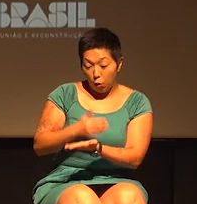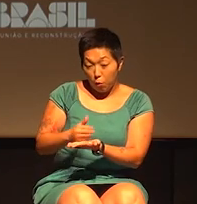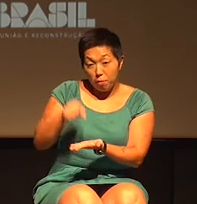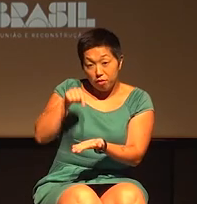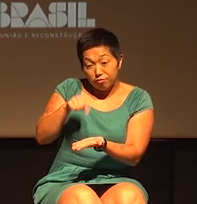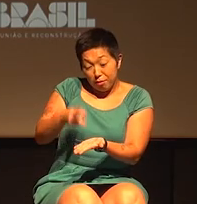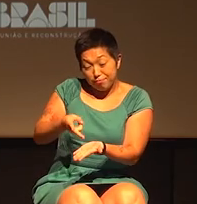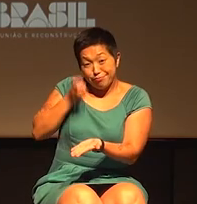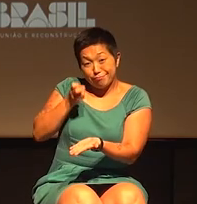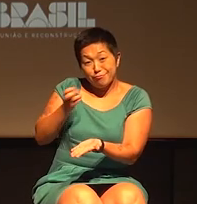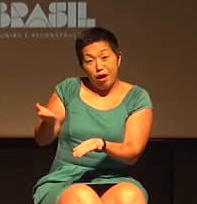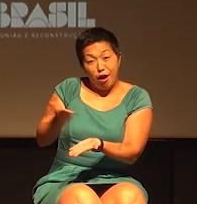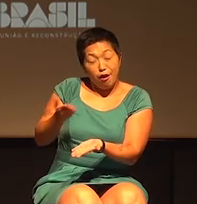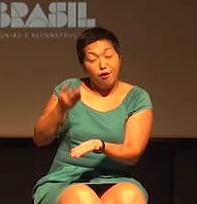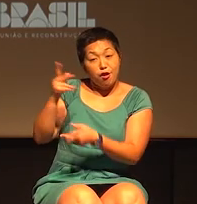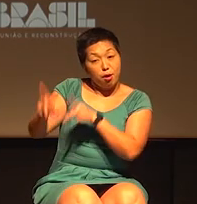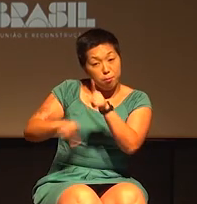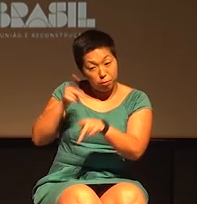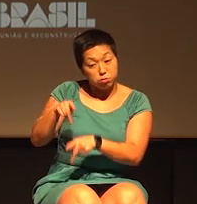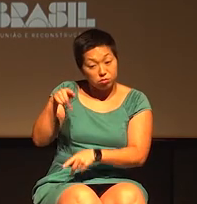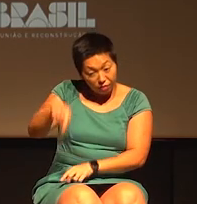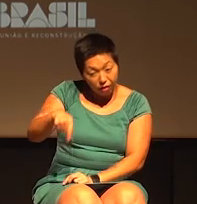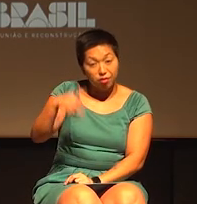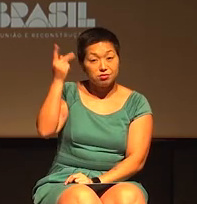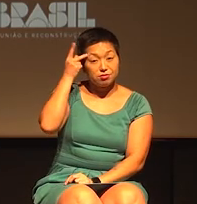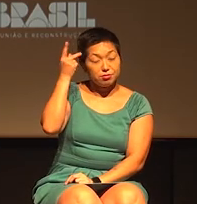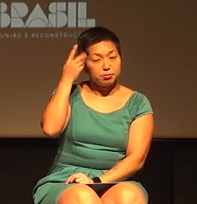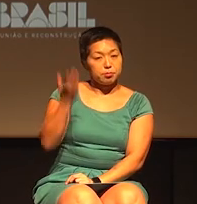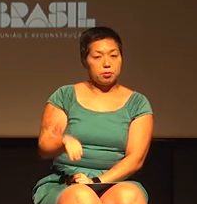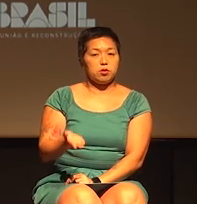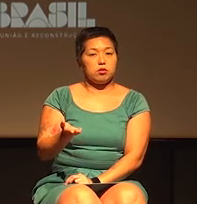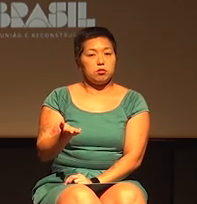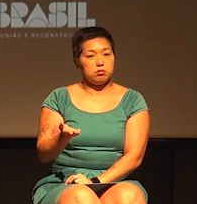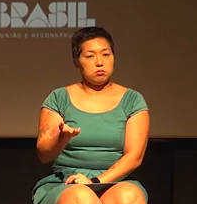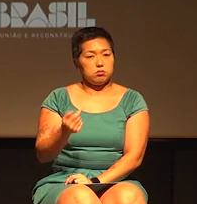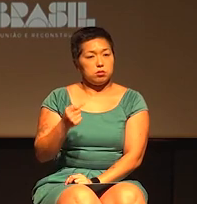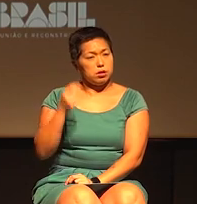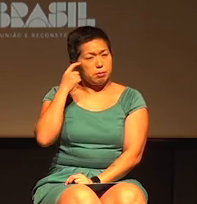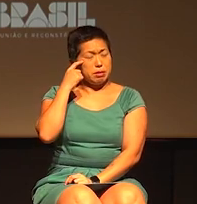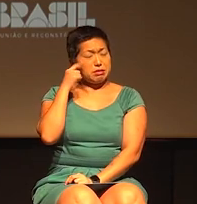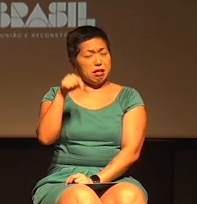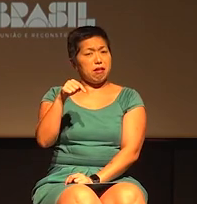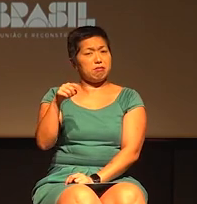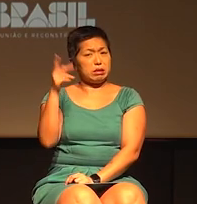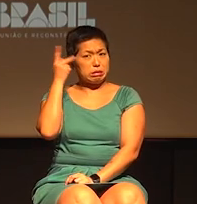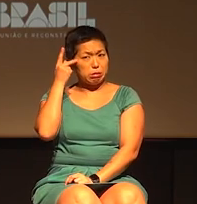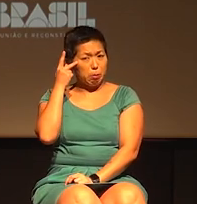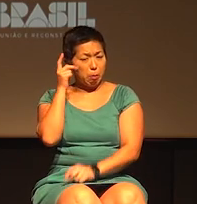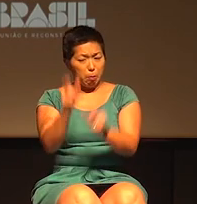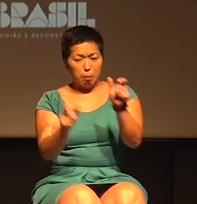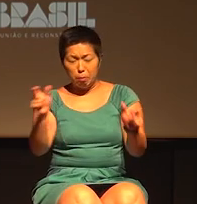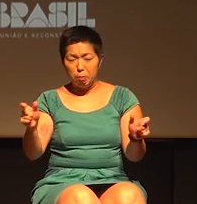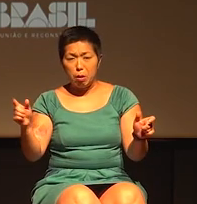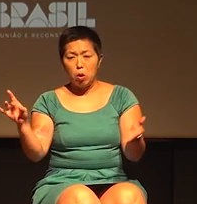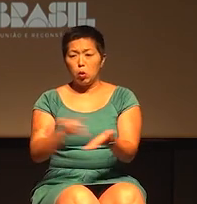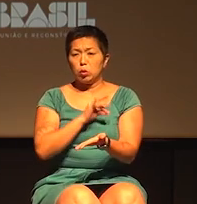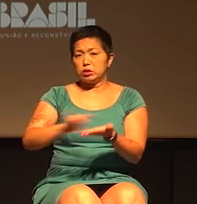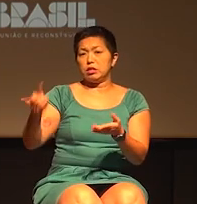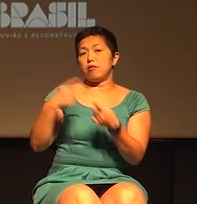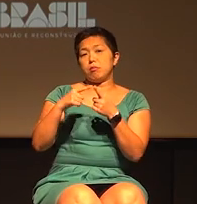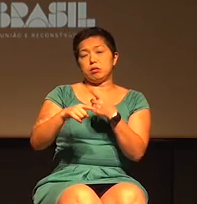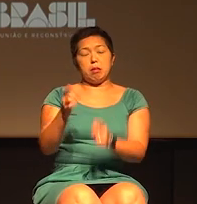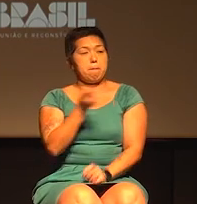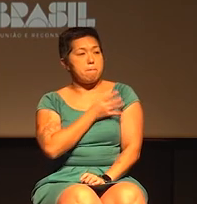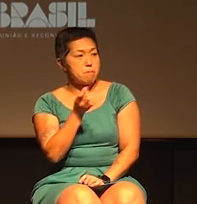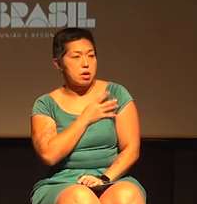a gente tá enxergando aqui na população urbana de São Paulo gente que a gente imaginava que odiava a gente que que tinha medo da gente porque é isso que a mídia